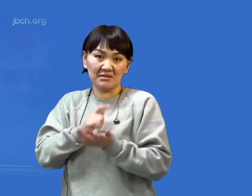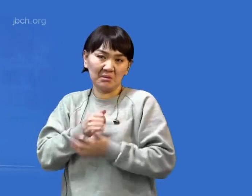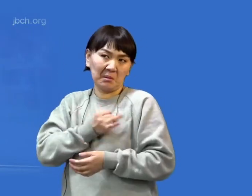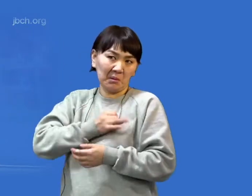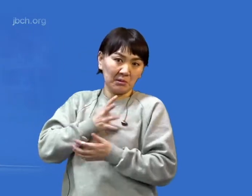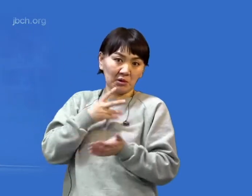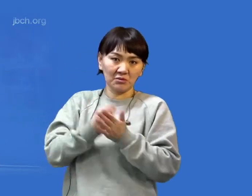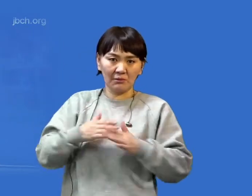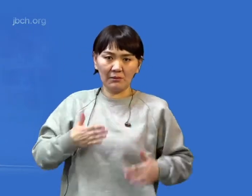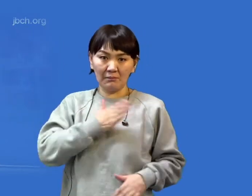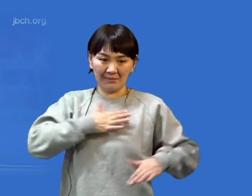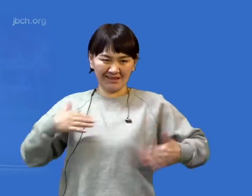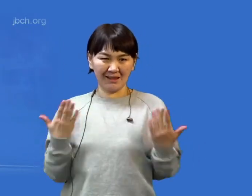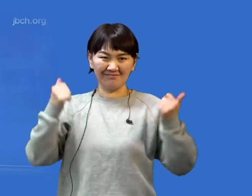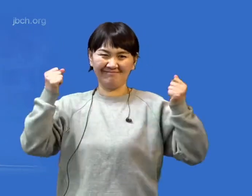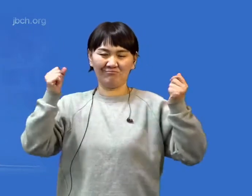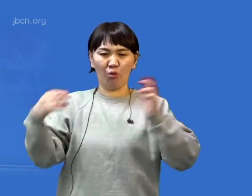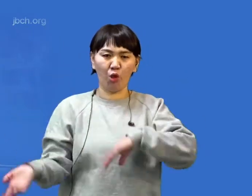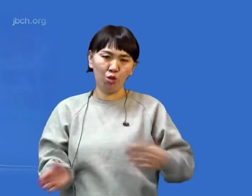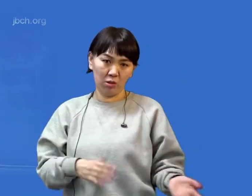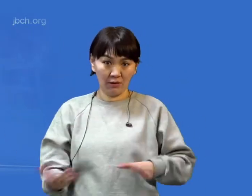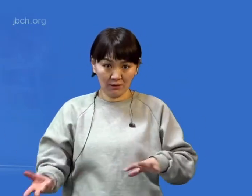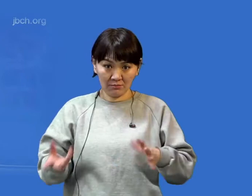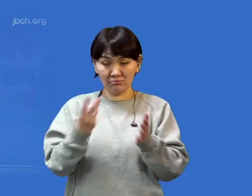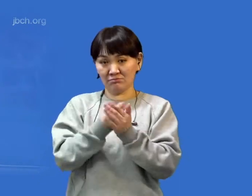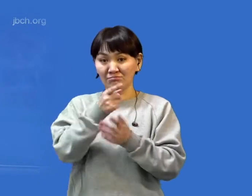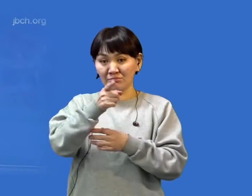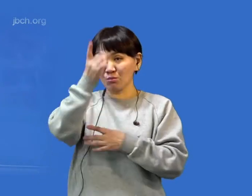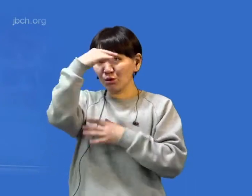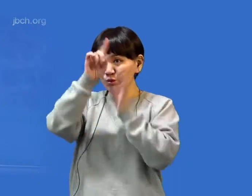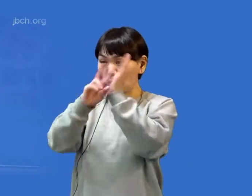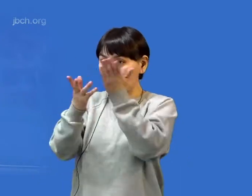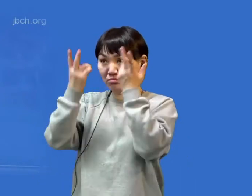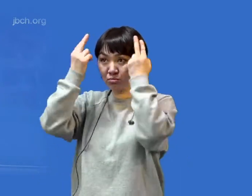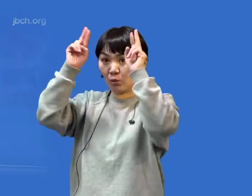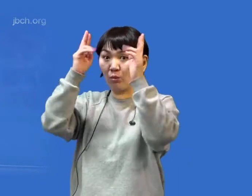Бурханы үгэнд дуулуургүй байгаа учраас